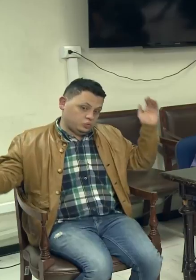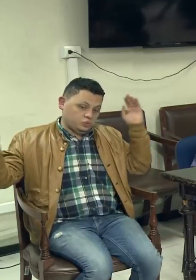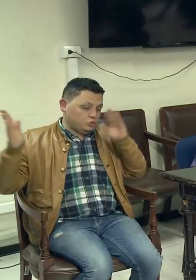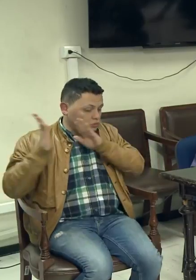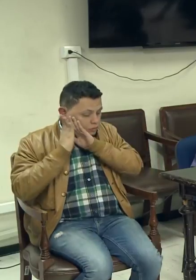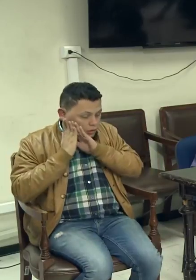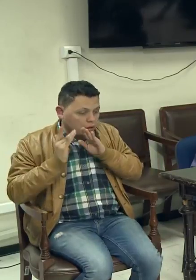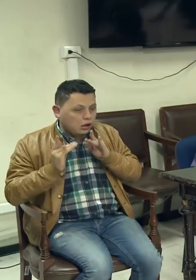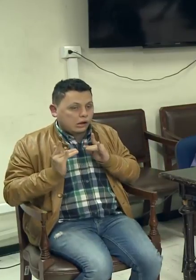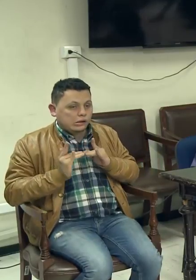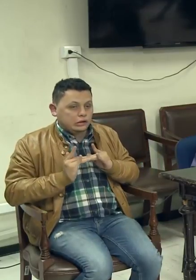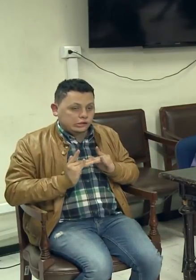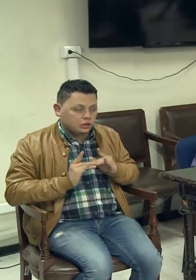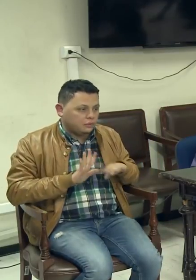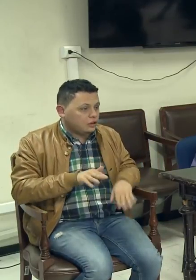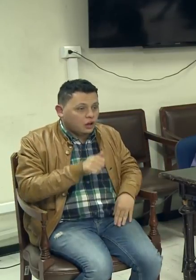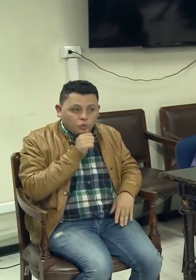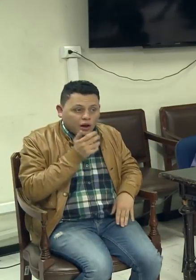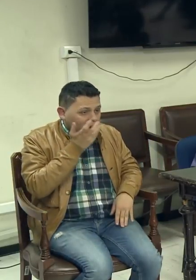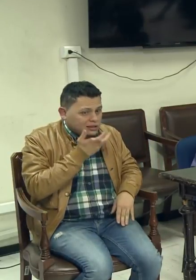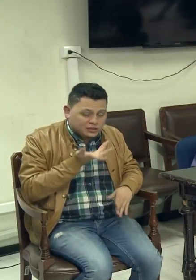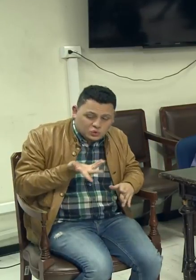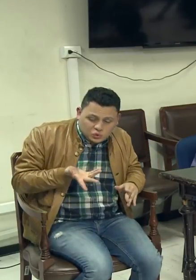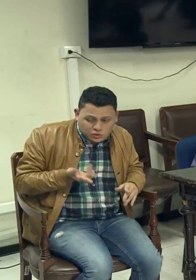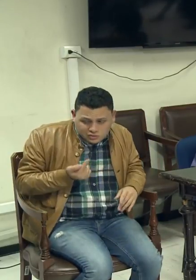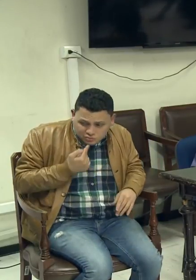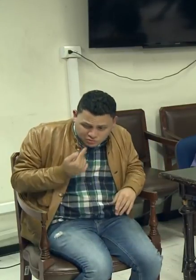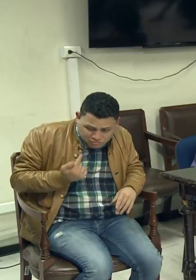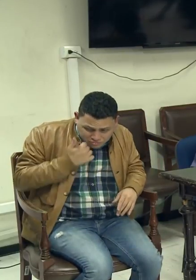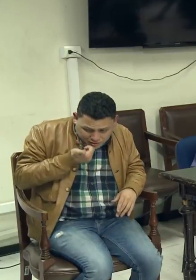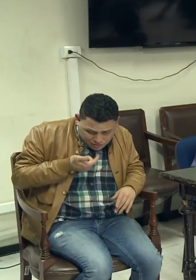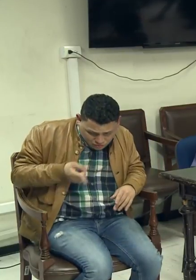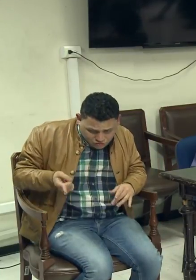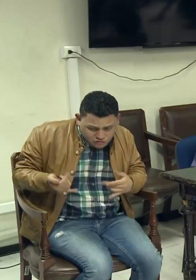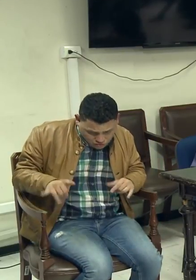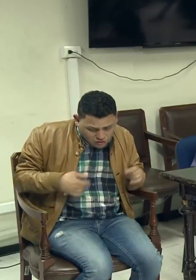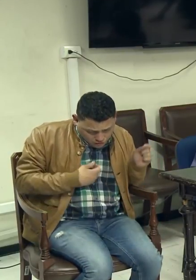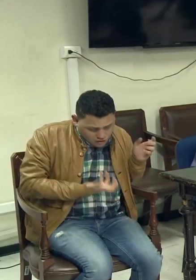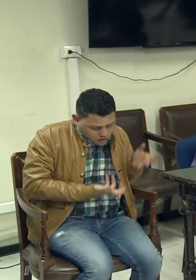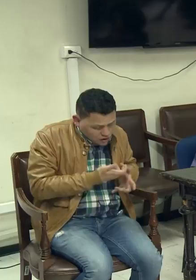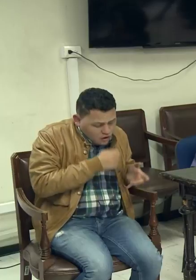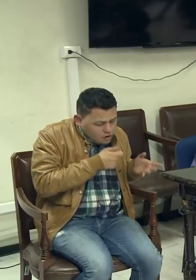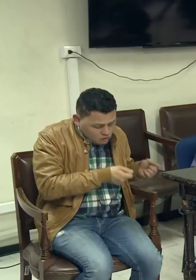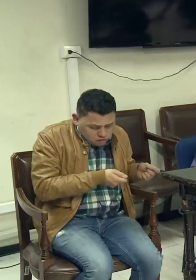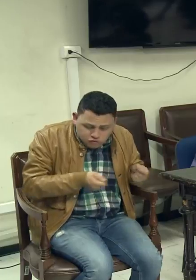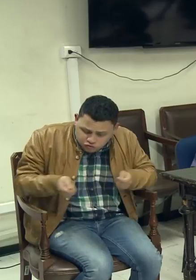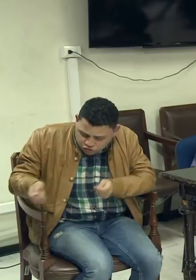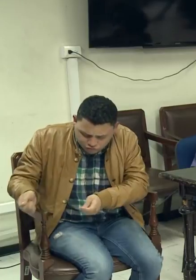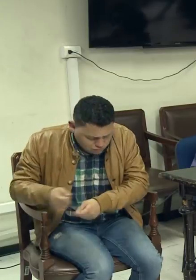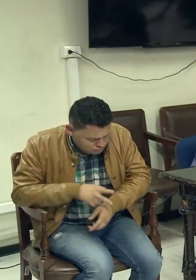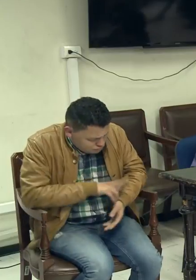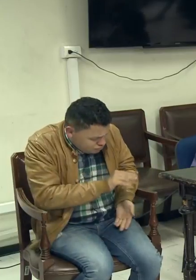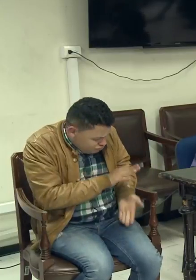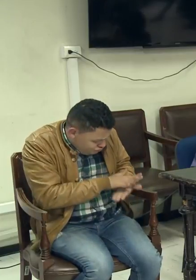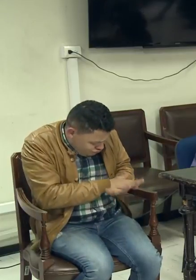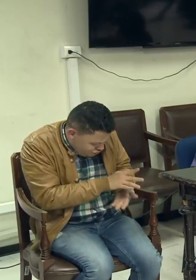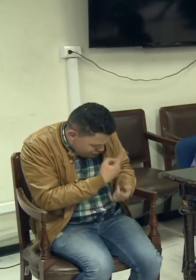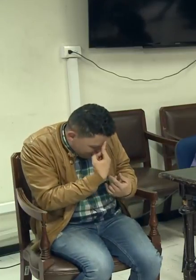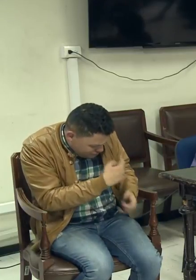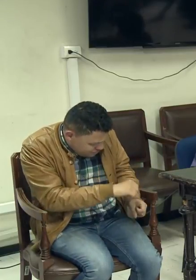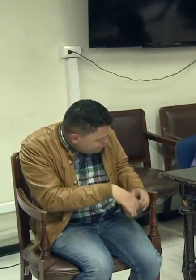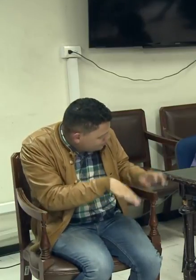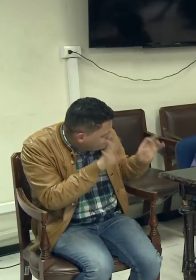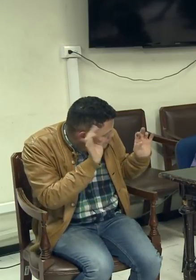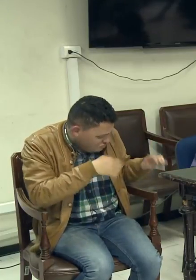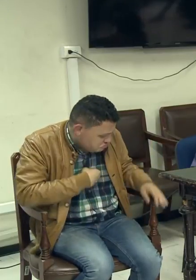dormía en un camastro y no había agua caliente. Entonces me decían, pero mañana yo hiervo agua en mi casa. Y yo decía, no se preocupen, tanto